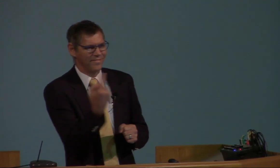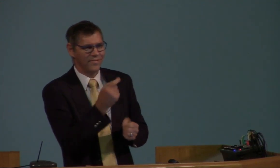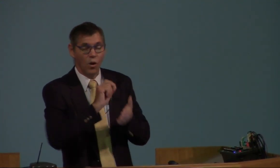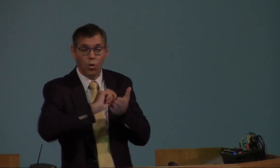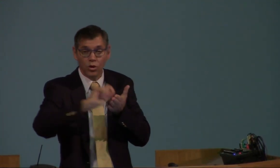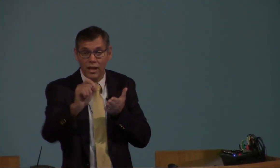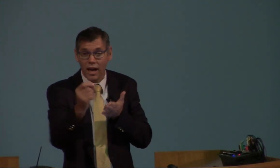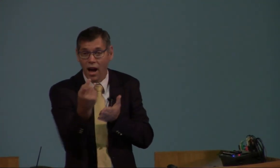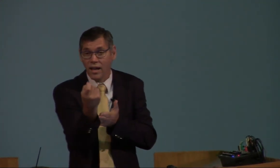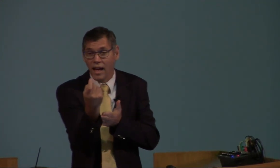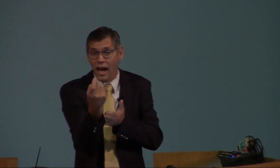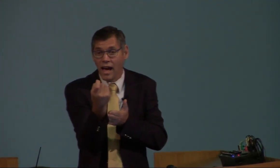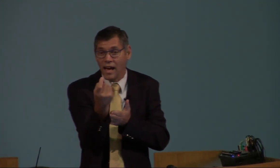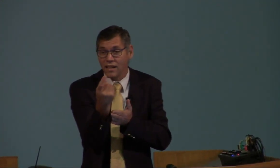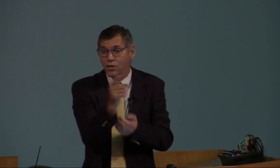Ons steek aan Kers, hoekom?